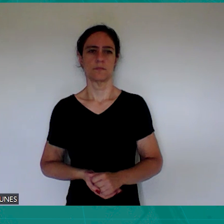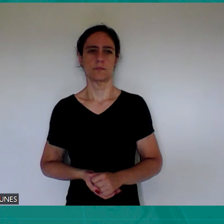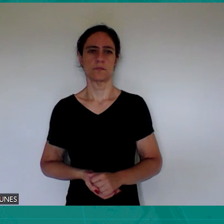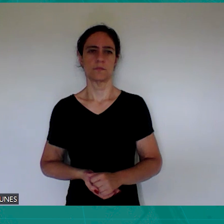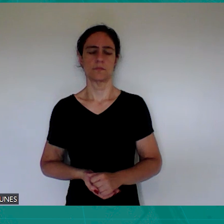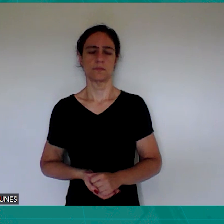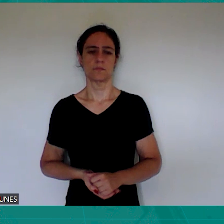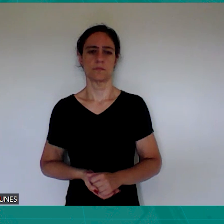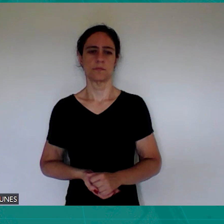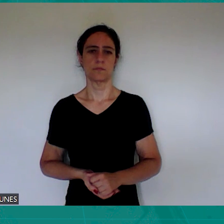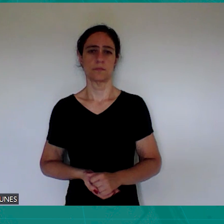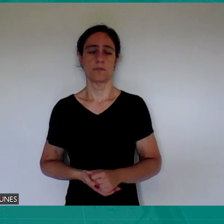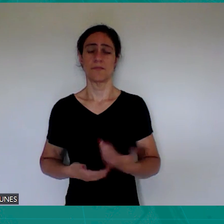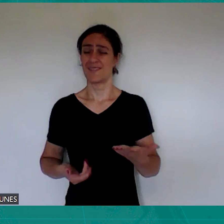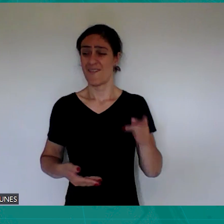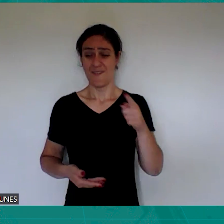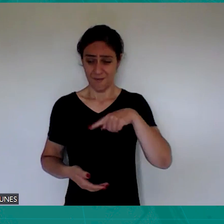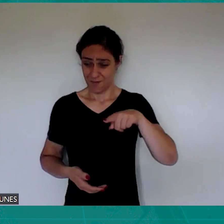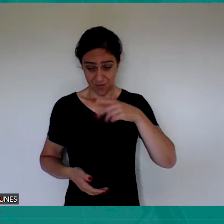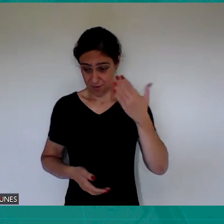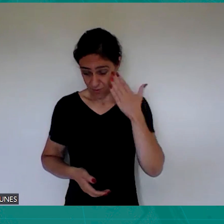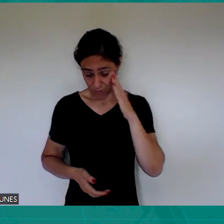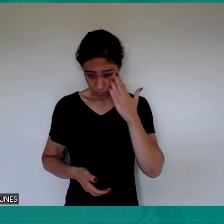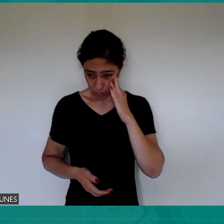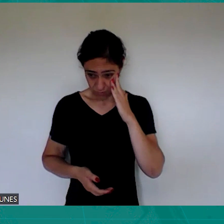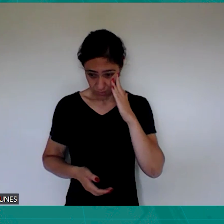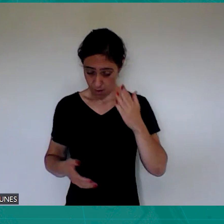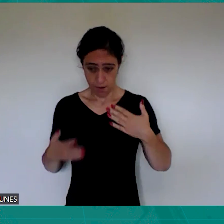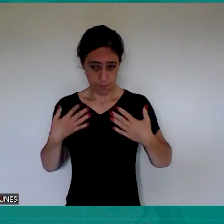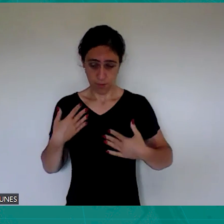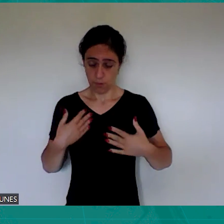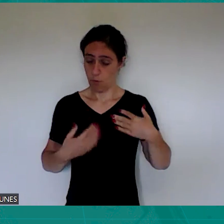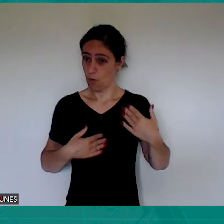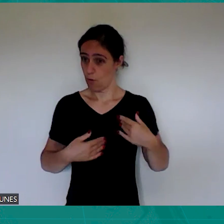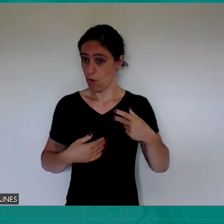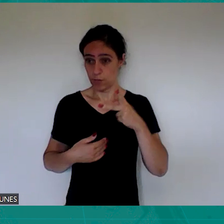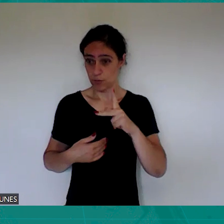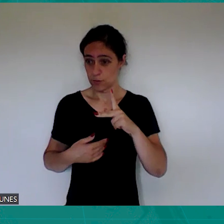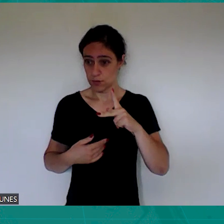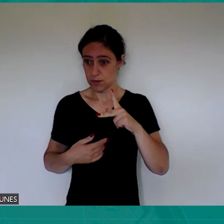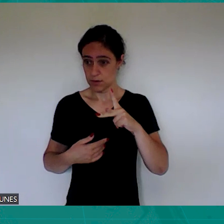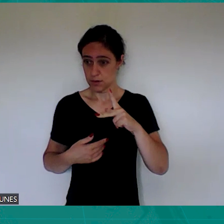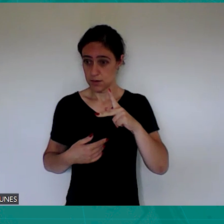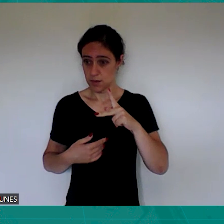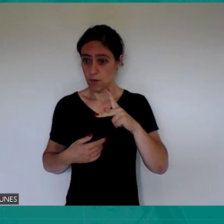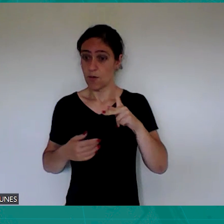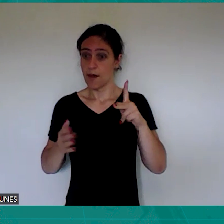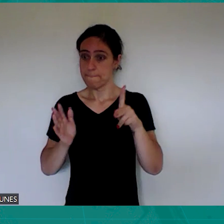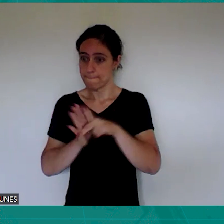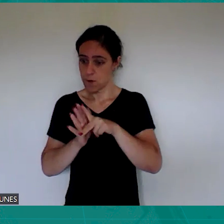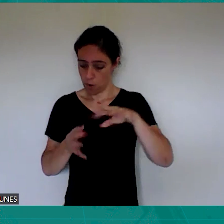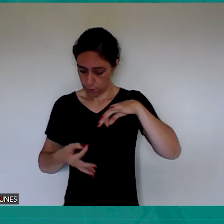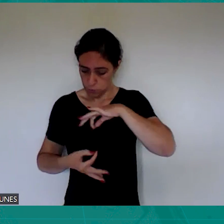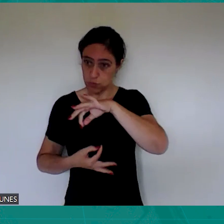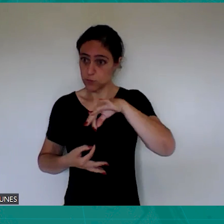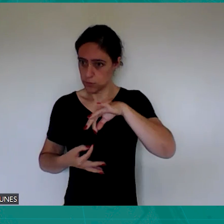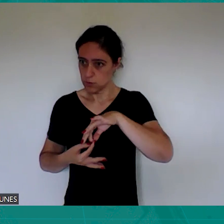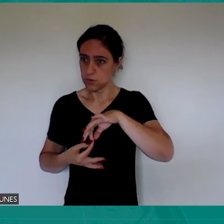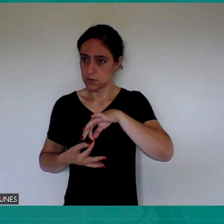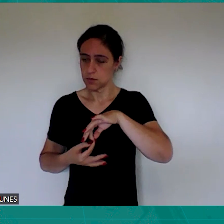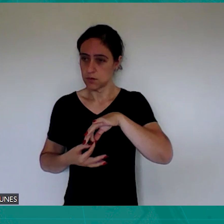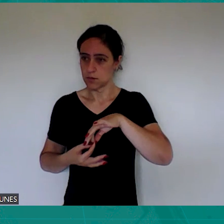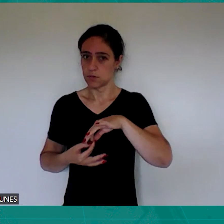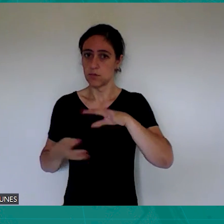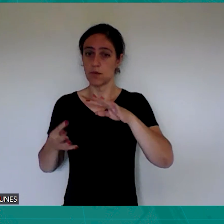Acaso não sabeis que o vosso corpo é santuário do Espírito Santo? E esse santuário também você pode entender como